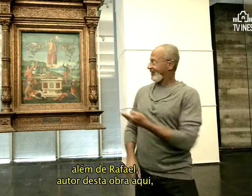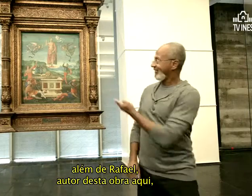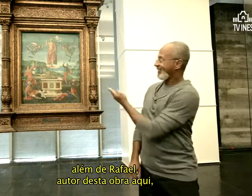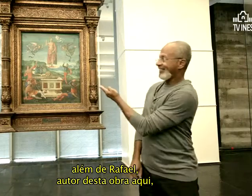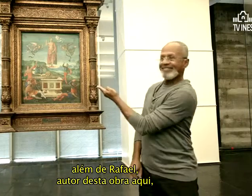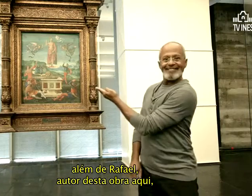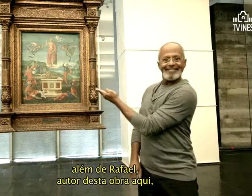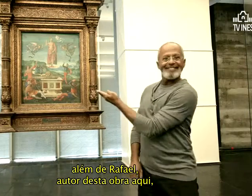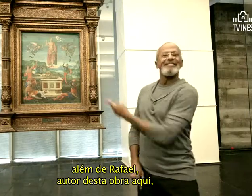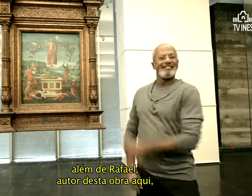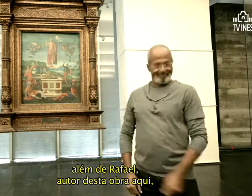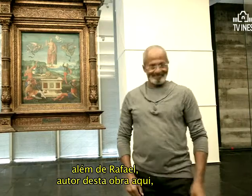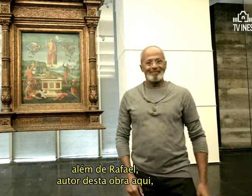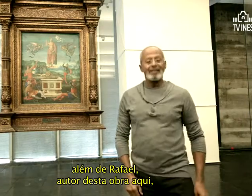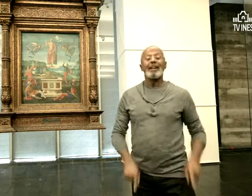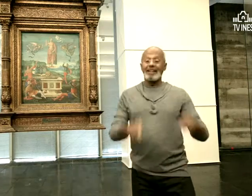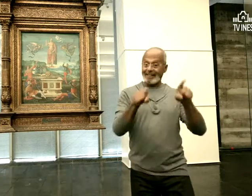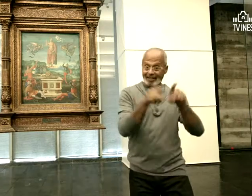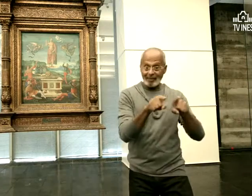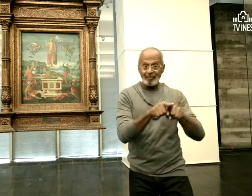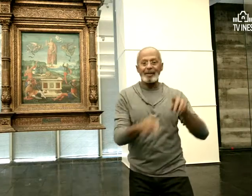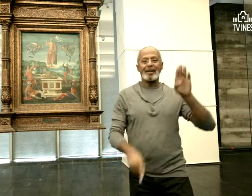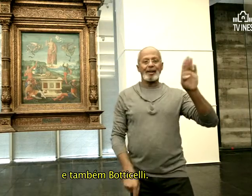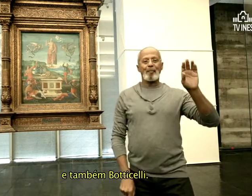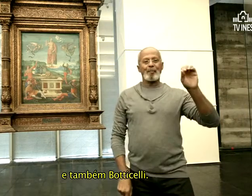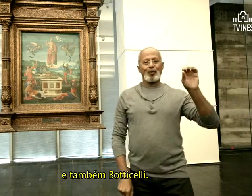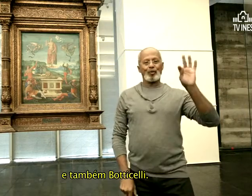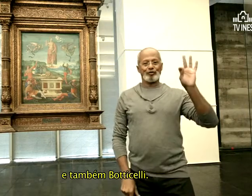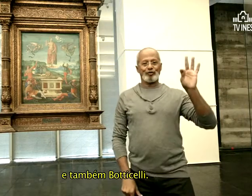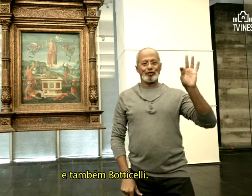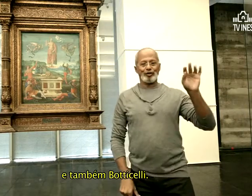autor desta obra aqui, e também